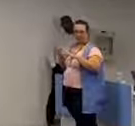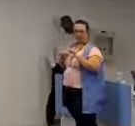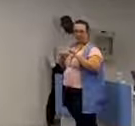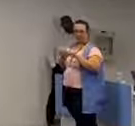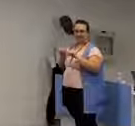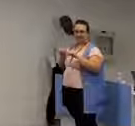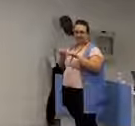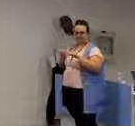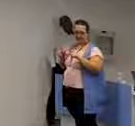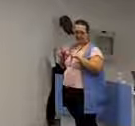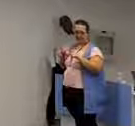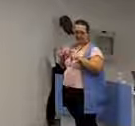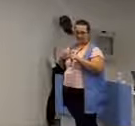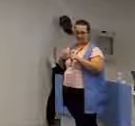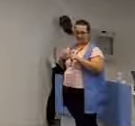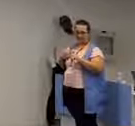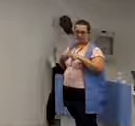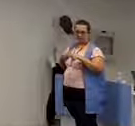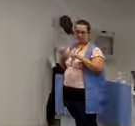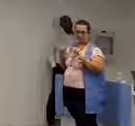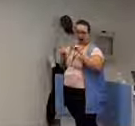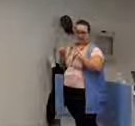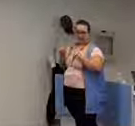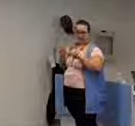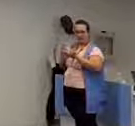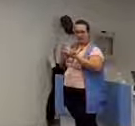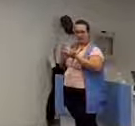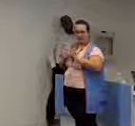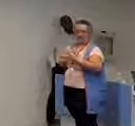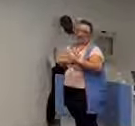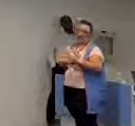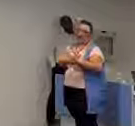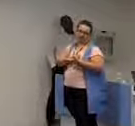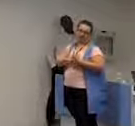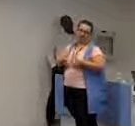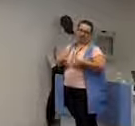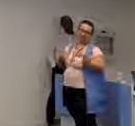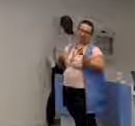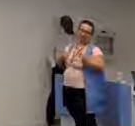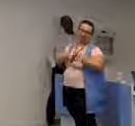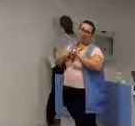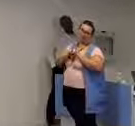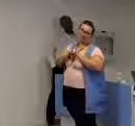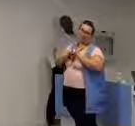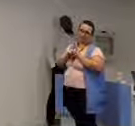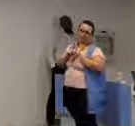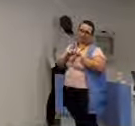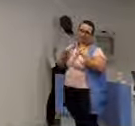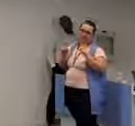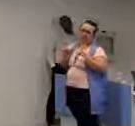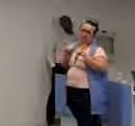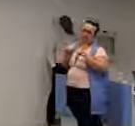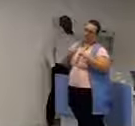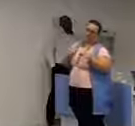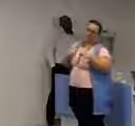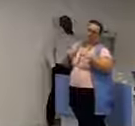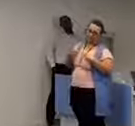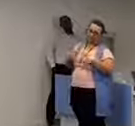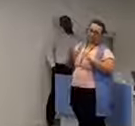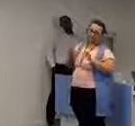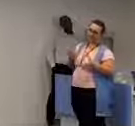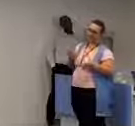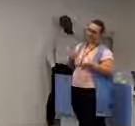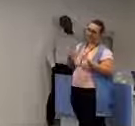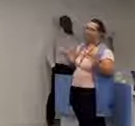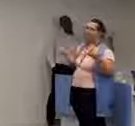abrir vários desenhos, ia lá e modificar manualmente cada desenho. Já era muito melhor que antes, mas ainda assim tinha que fazer. Agora não,